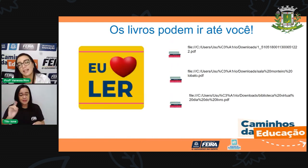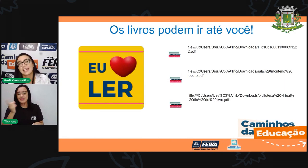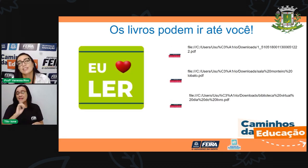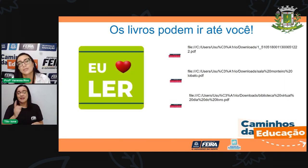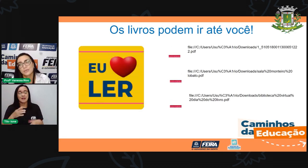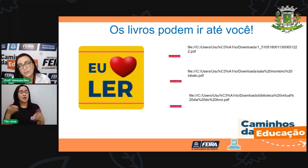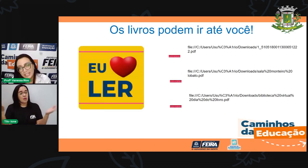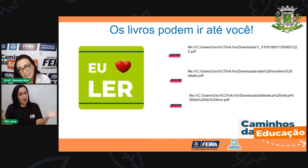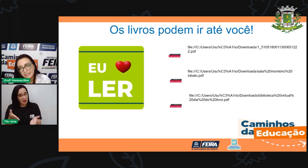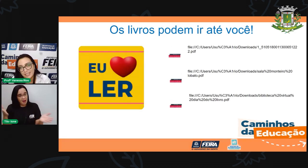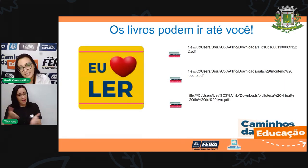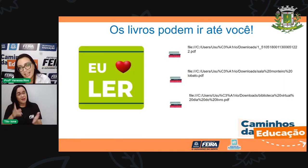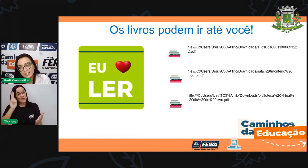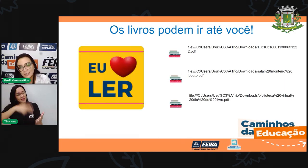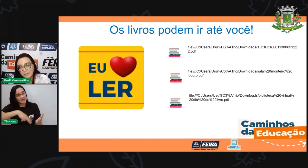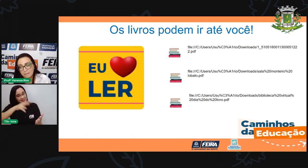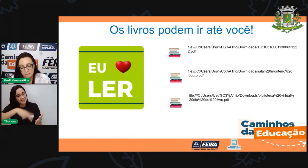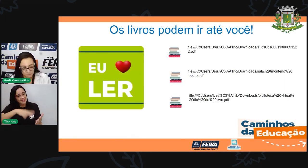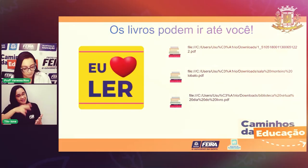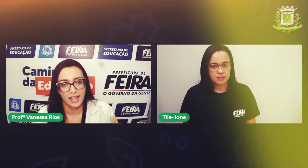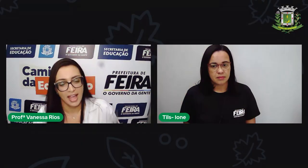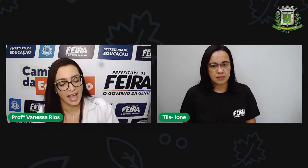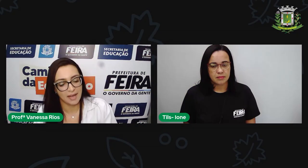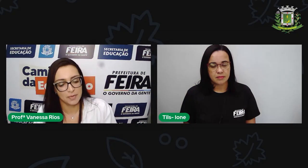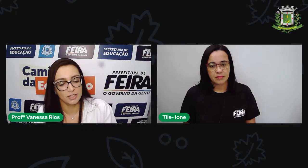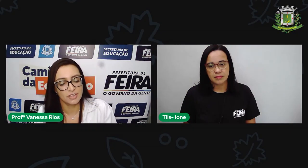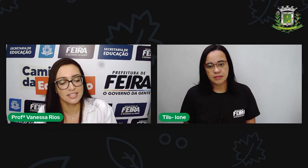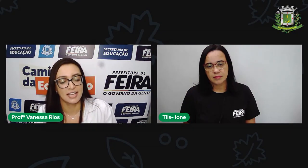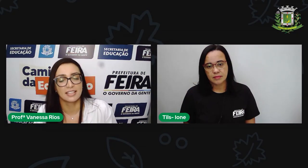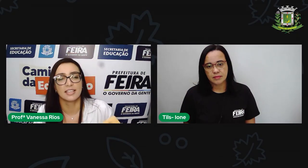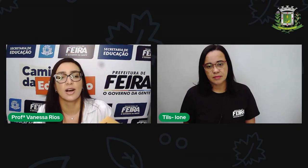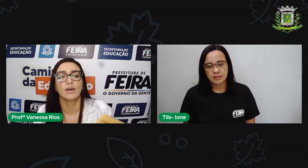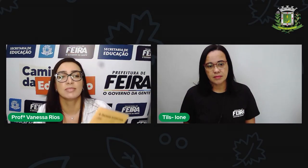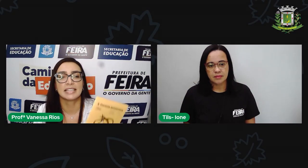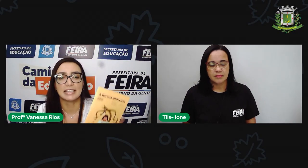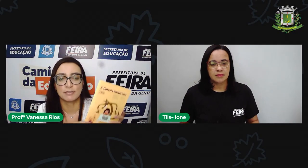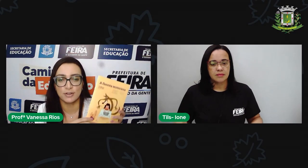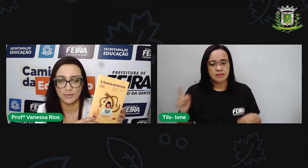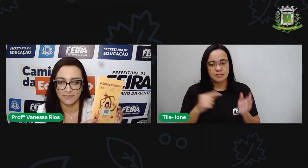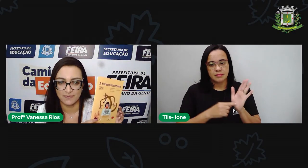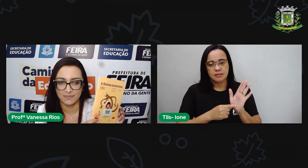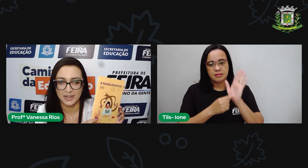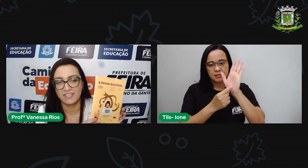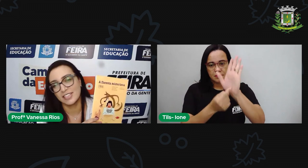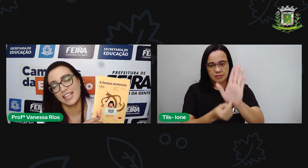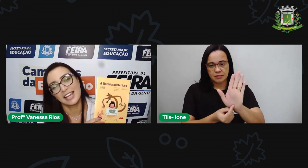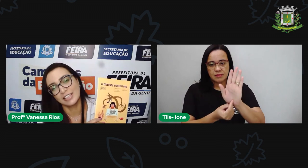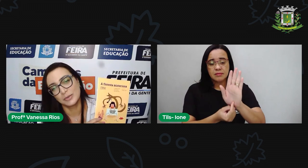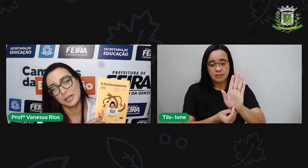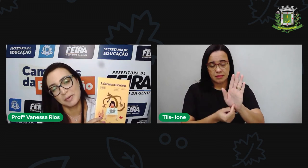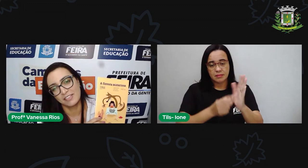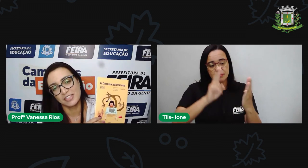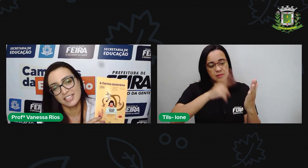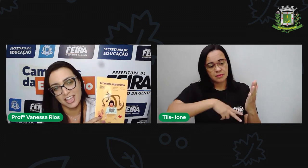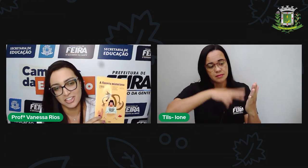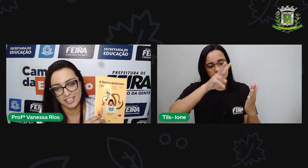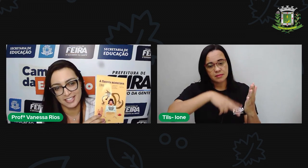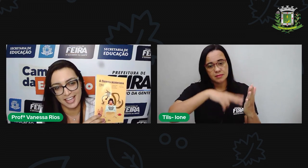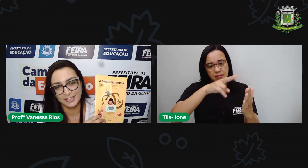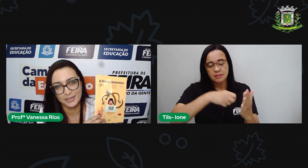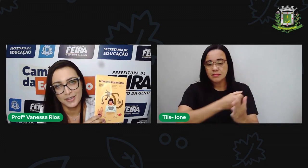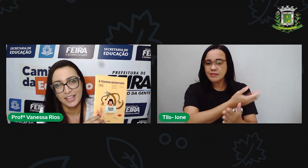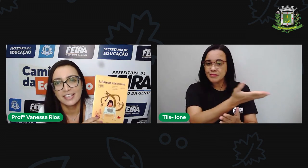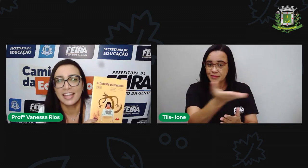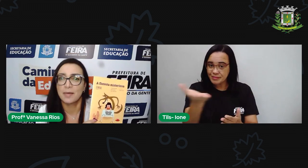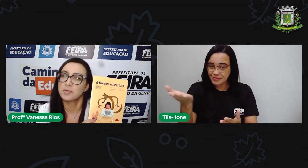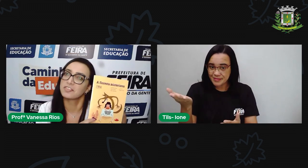agora uma leitura, tá certo? A Pró trouxe aqui, ó, um livro para fazer a leitura para vocês, tá